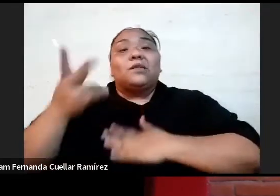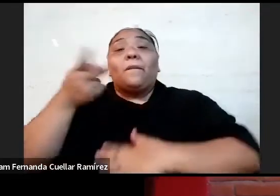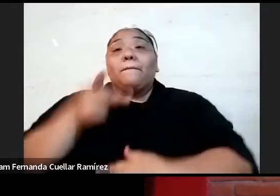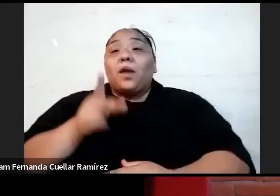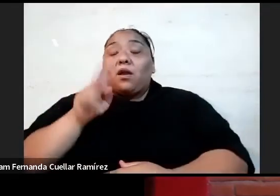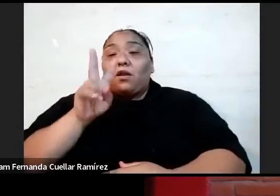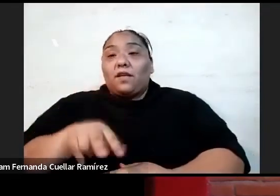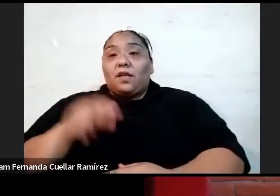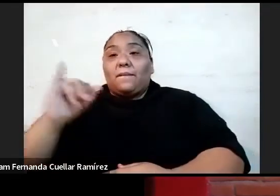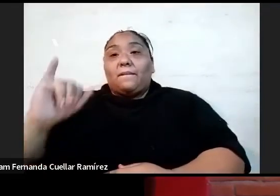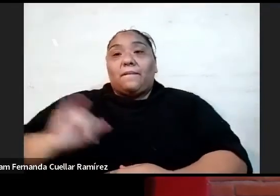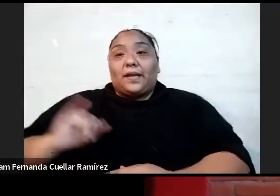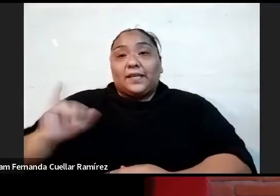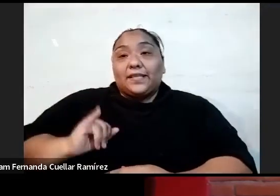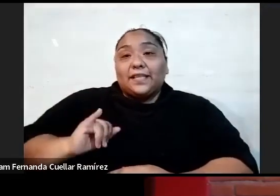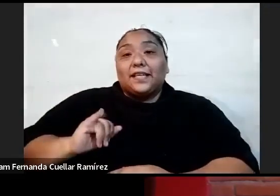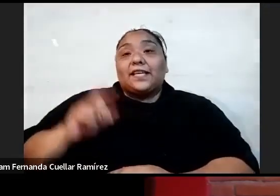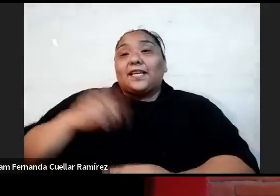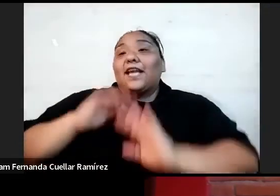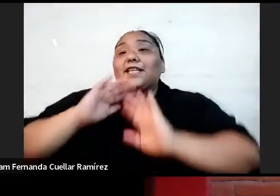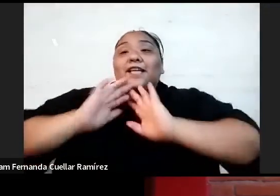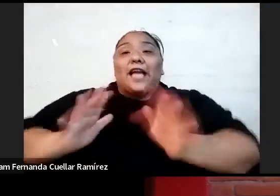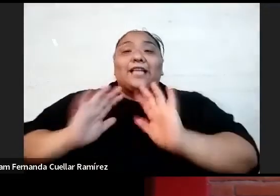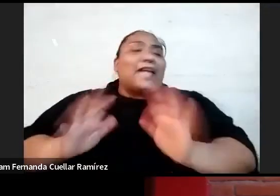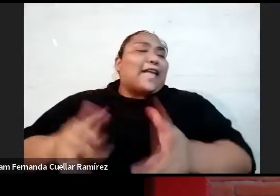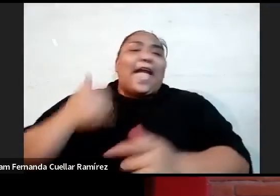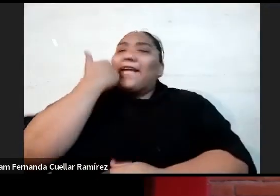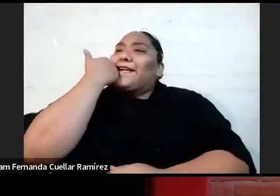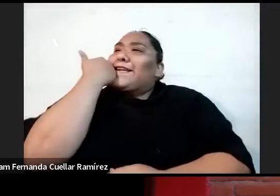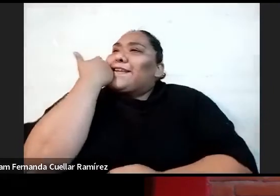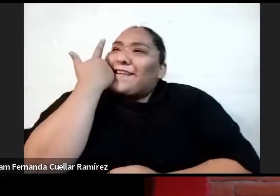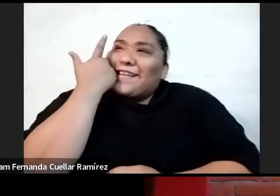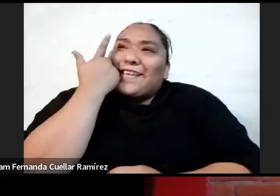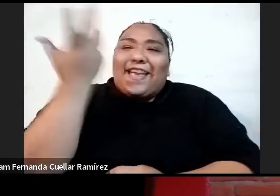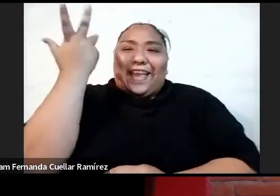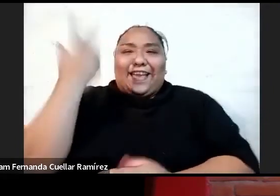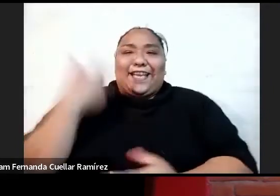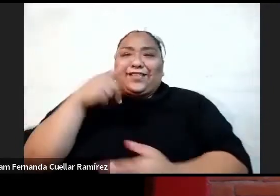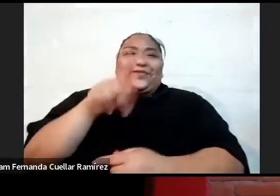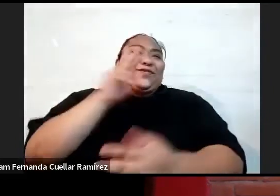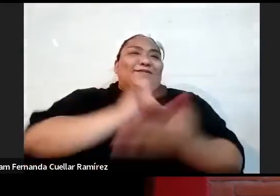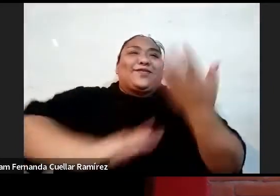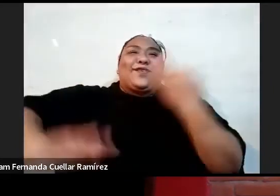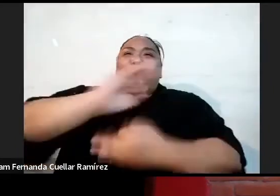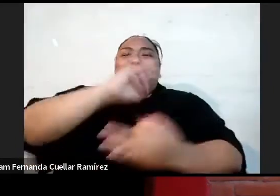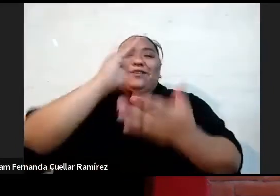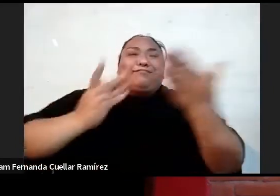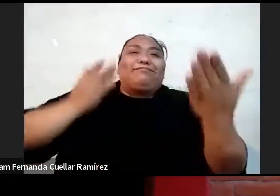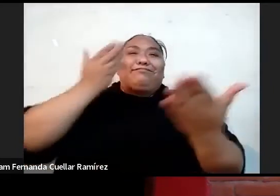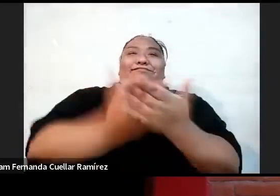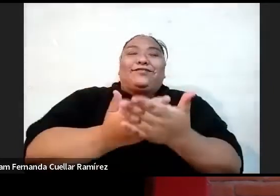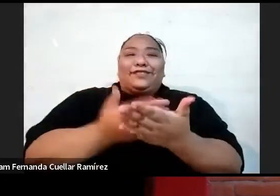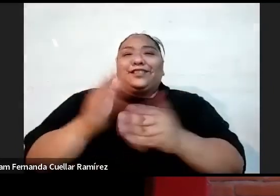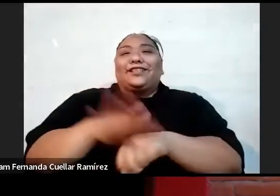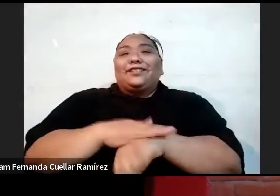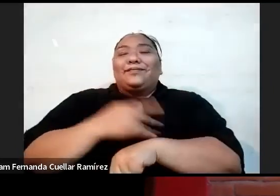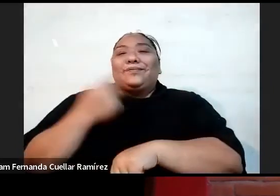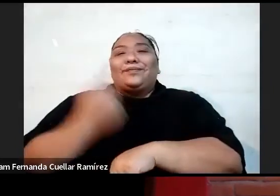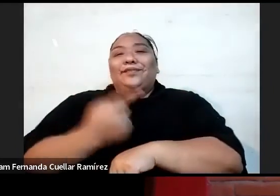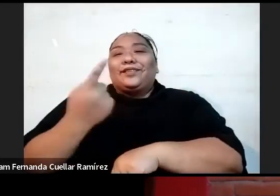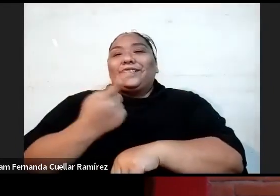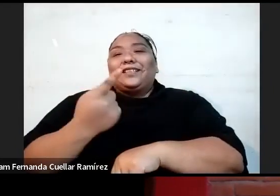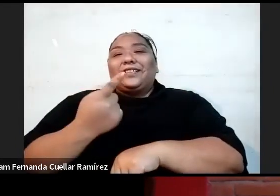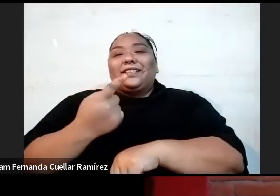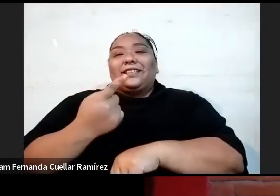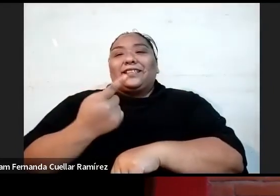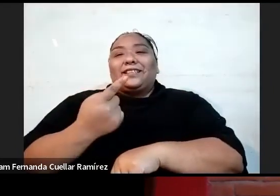a mí me encantaría que hicieras, sí, algún tipo de estas propuestas, porque,